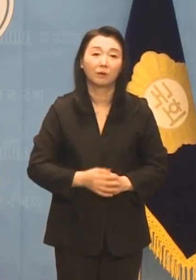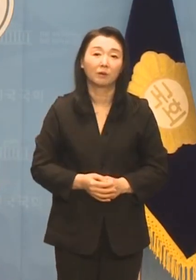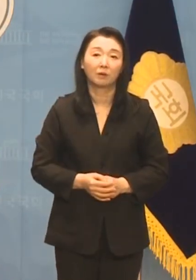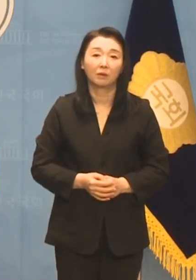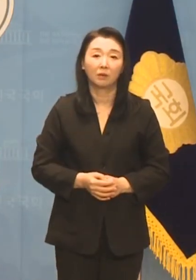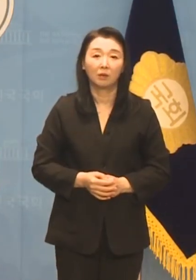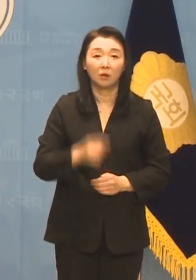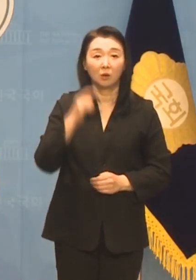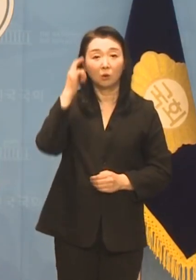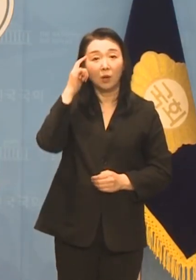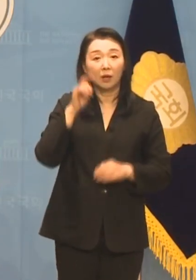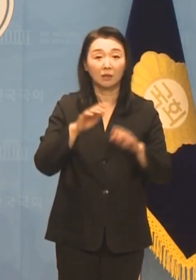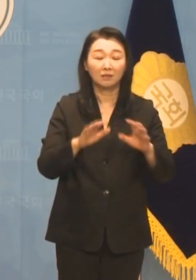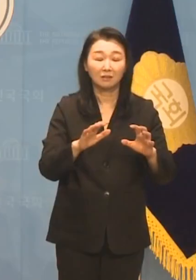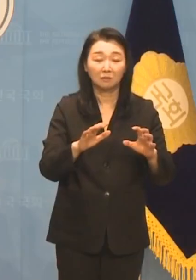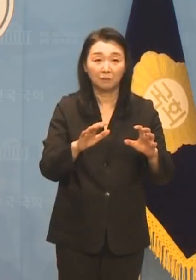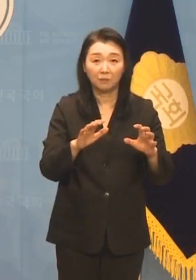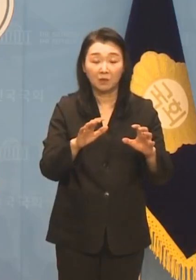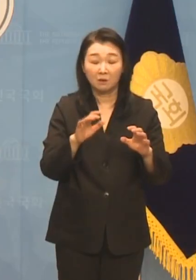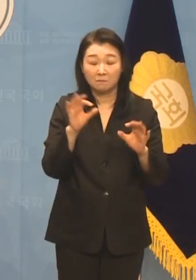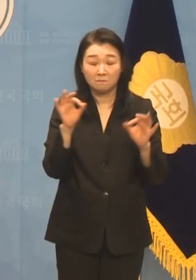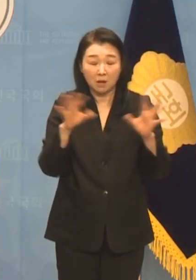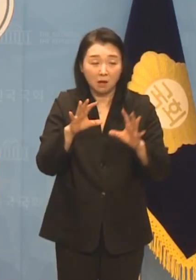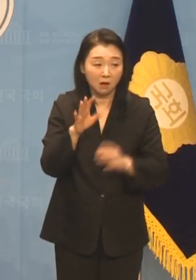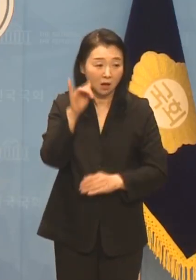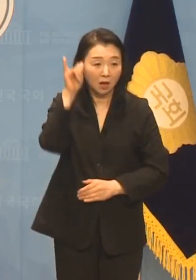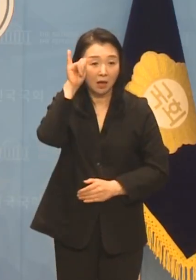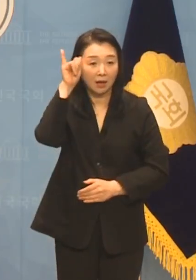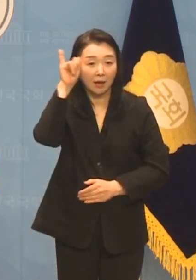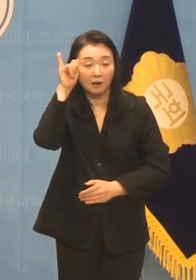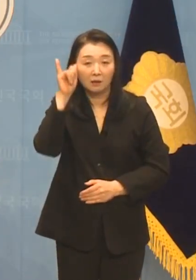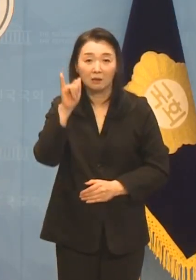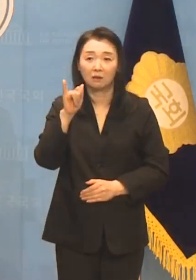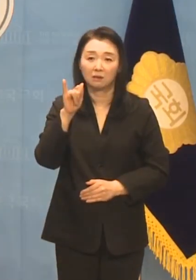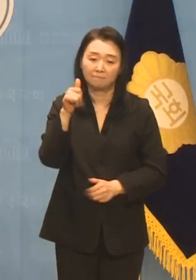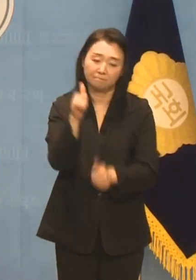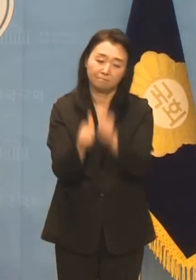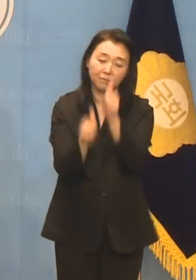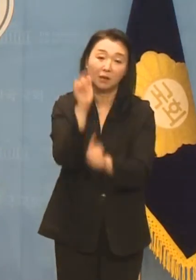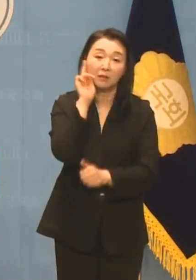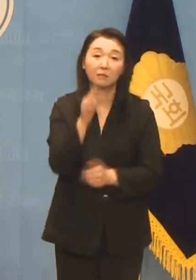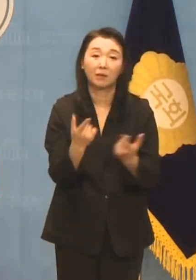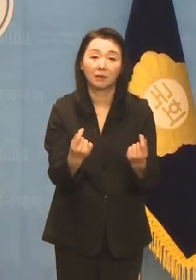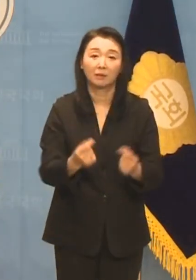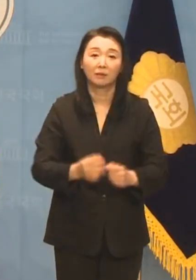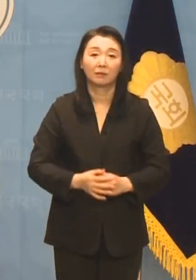페이지가 통째로 넘어가는 인공지능 무한경쟁 시대가 열리고 있습니다.